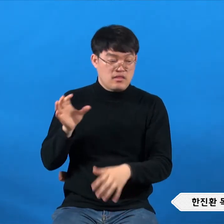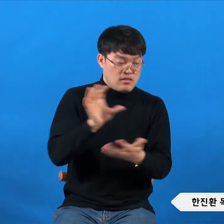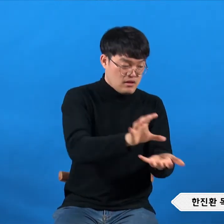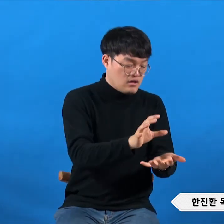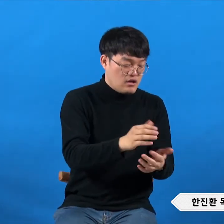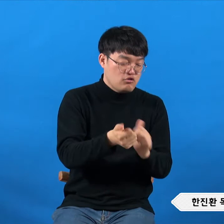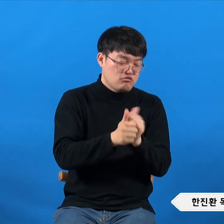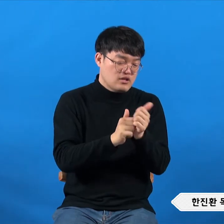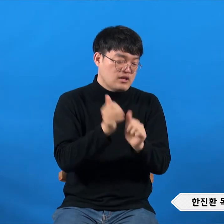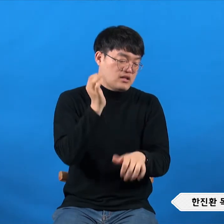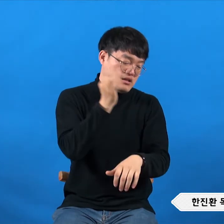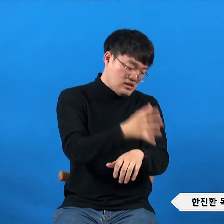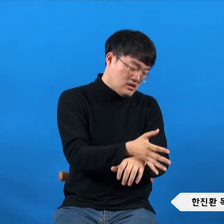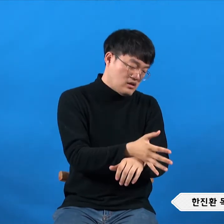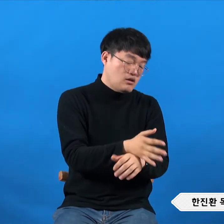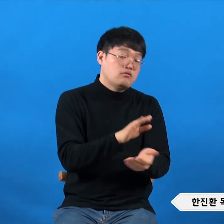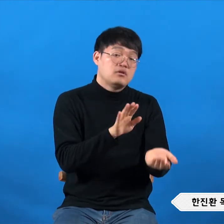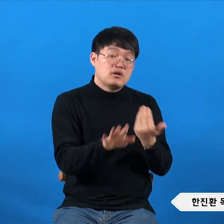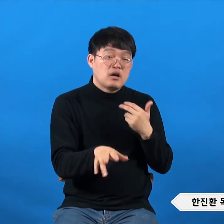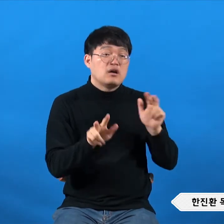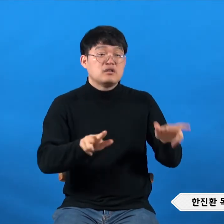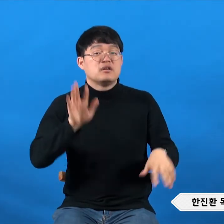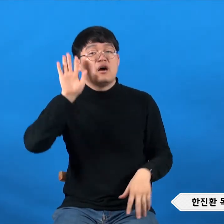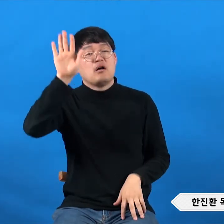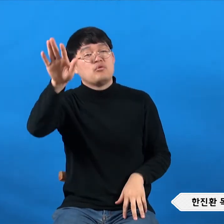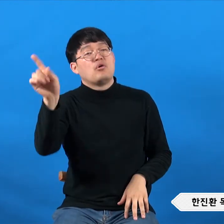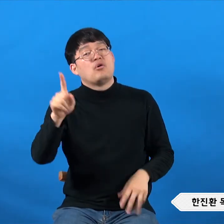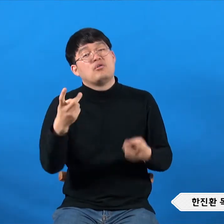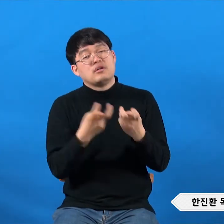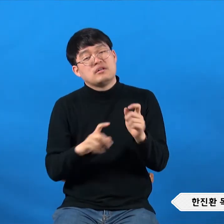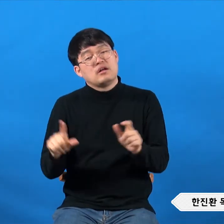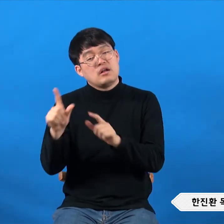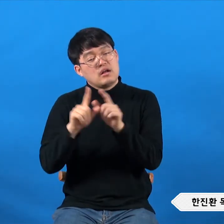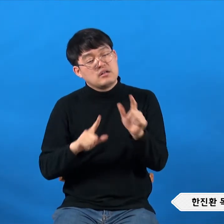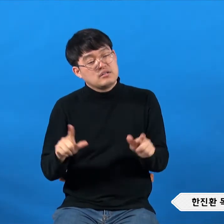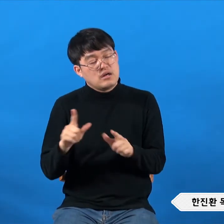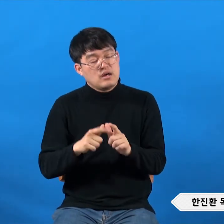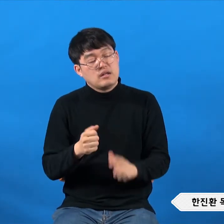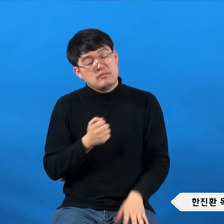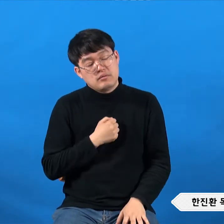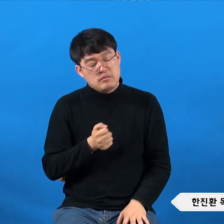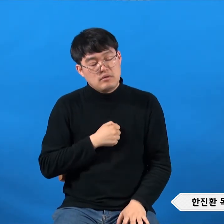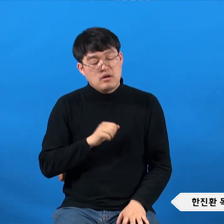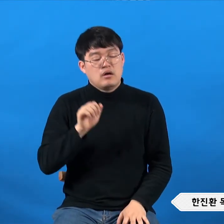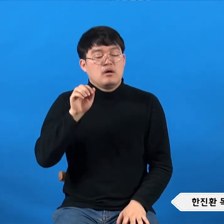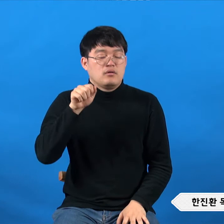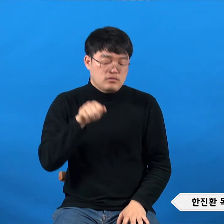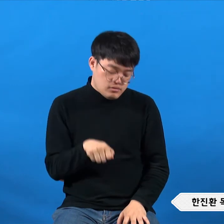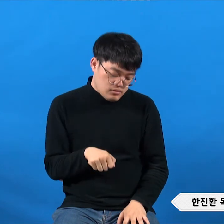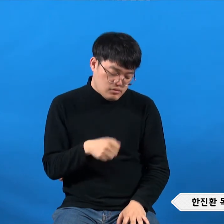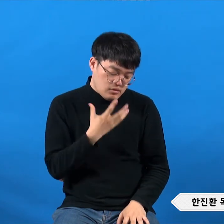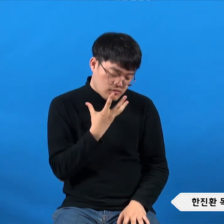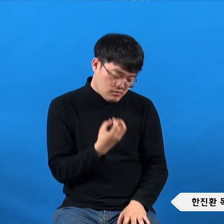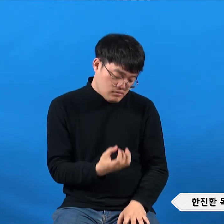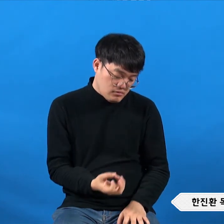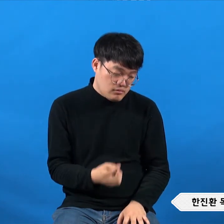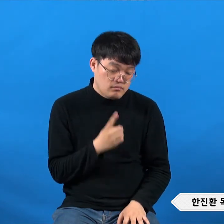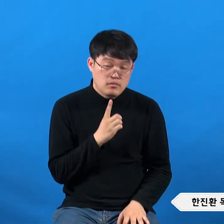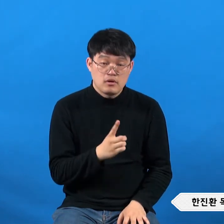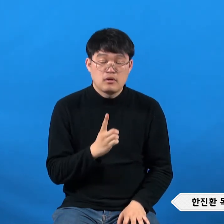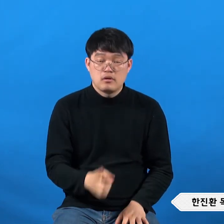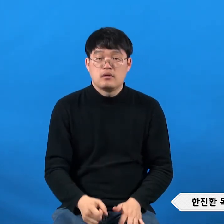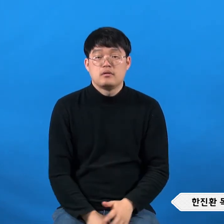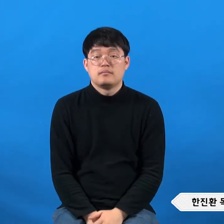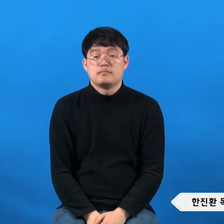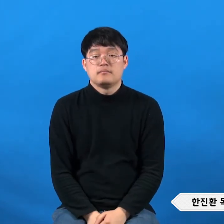주식을 샀는데 지금 이렇게 돼버리고 나니까 앞으로 어떻게 살아야 할지 너무 막막합니다 하고 고개를 푹 떨고 있습니다.